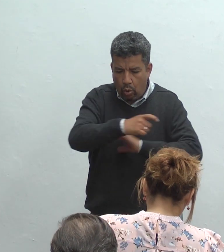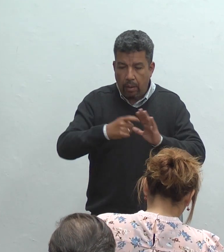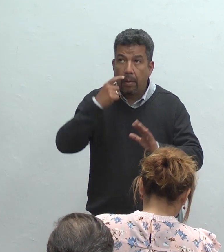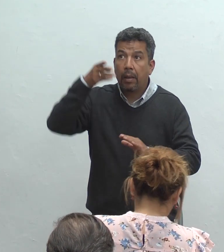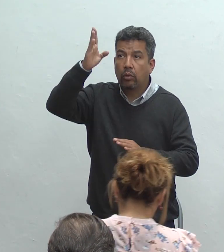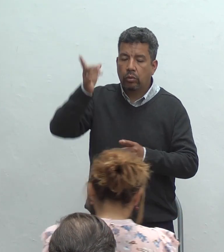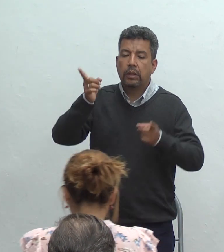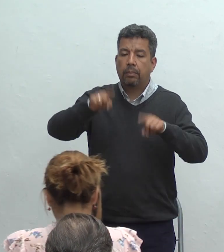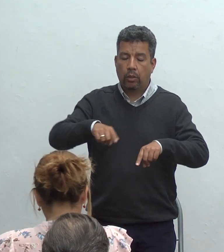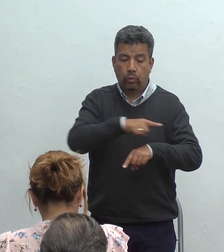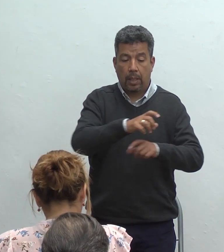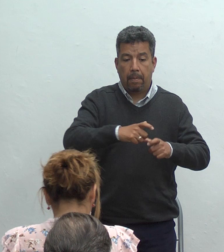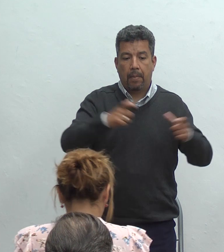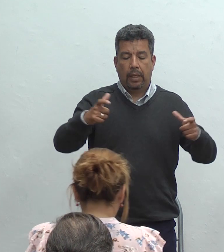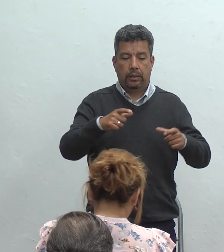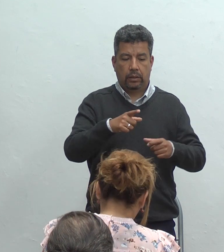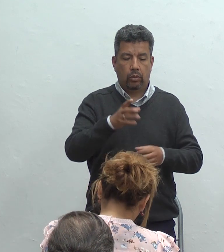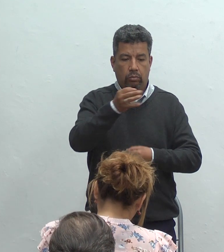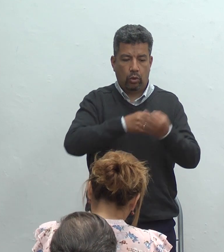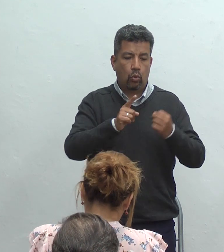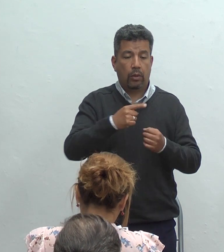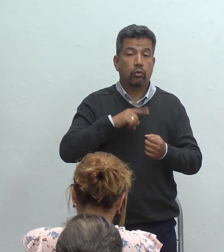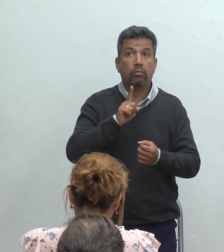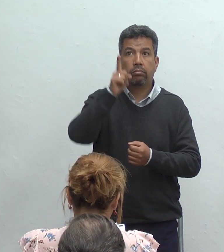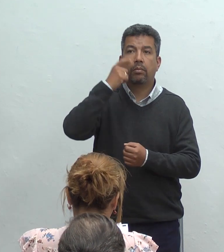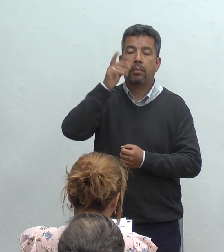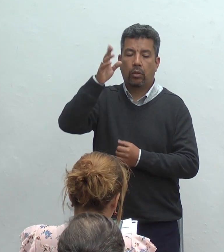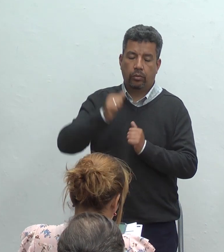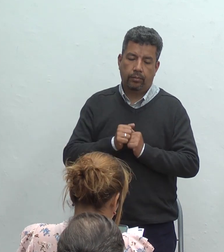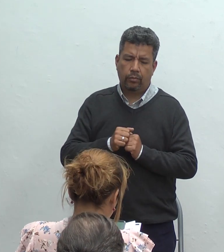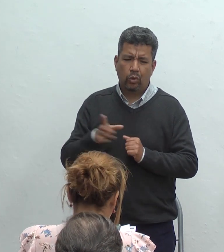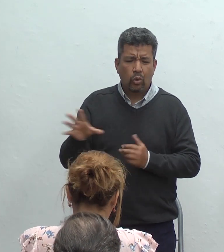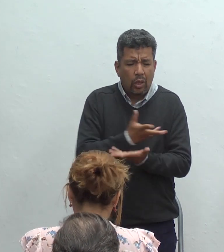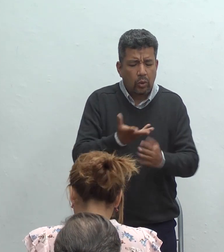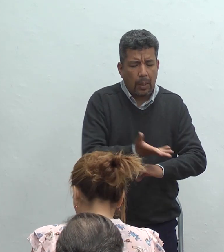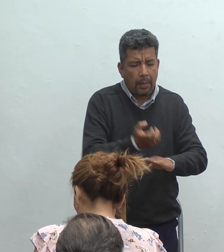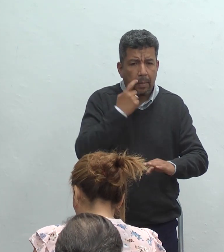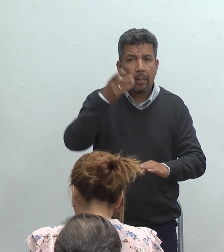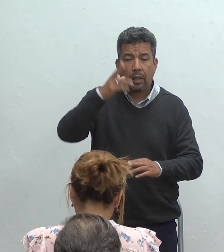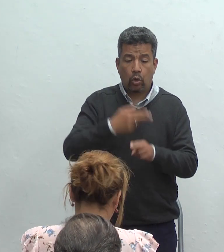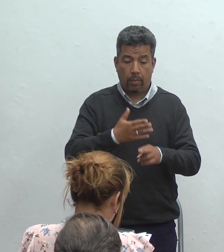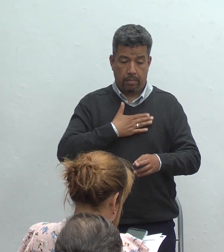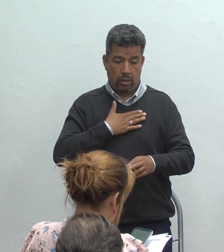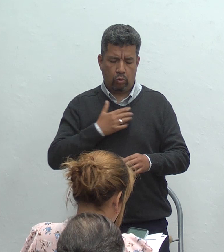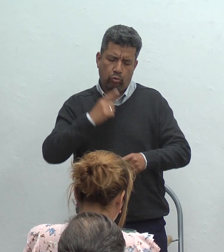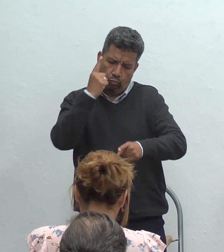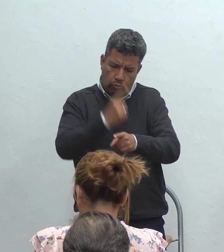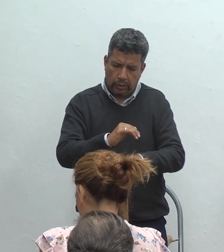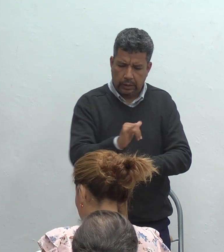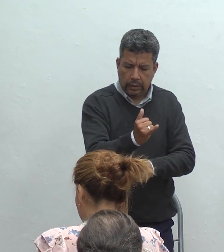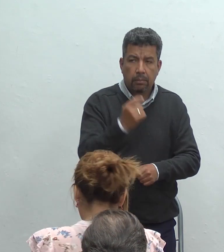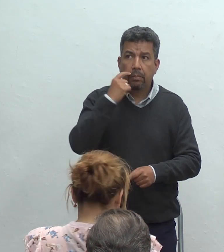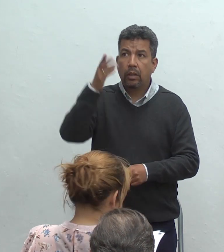hará también, y aún mayores hará, porque yo voy al Padre. Y todo lo que pidiereis al Padre en mi nombre lo haré, para que